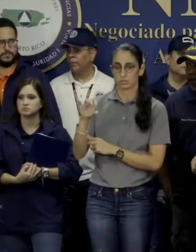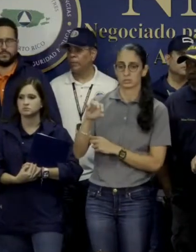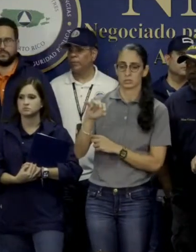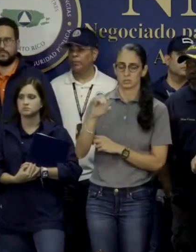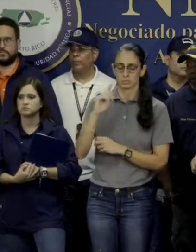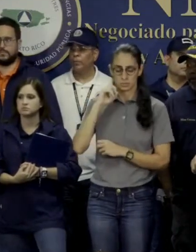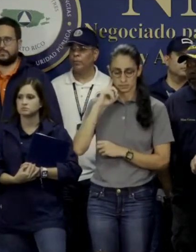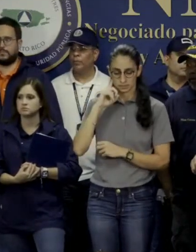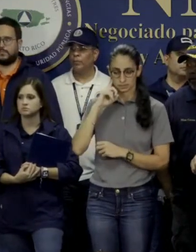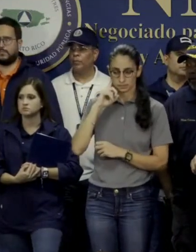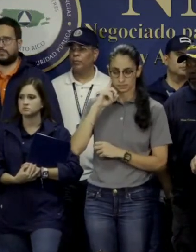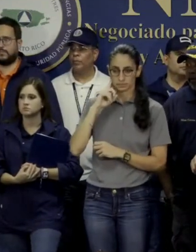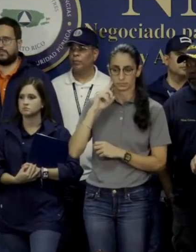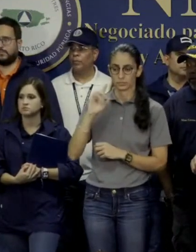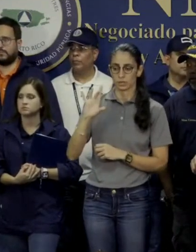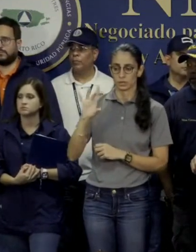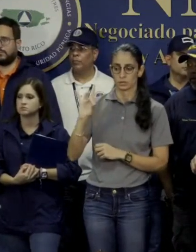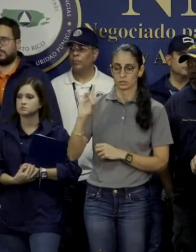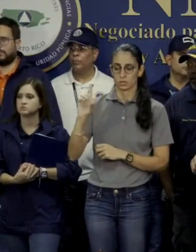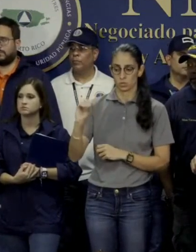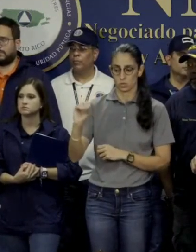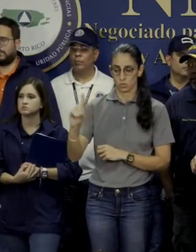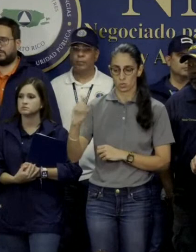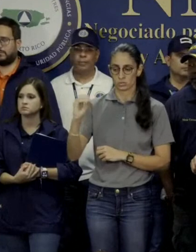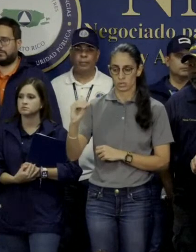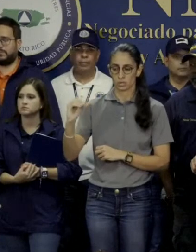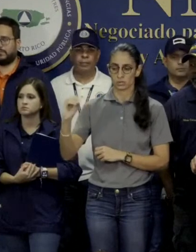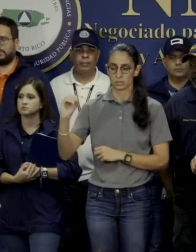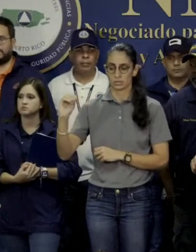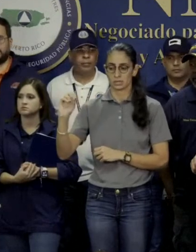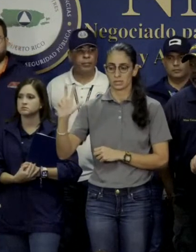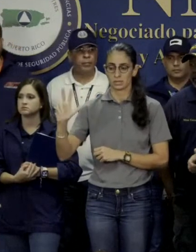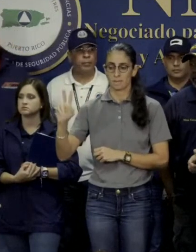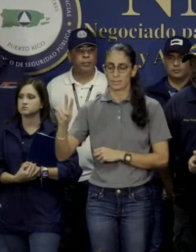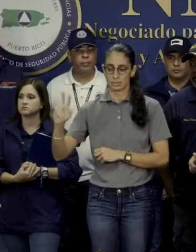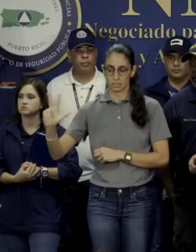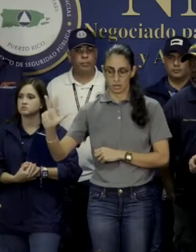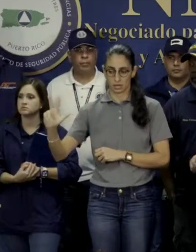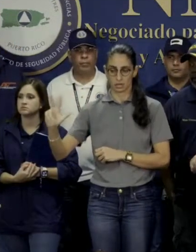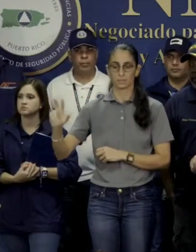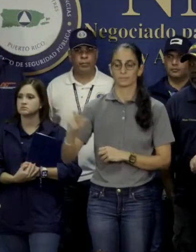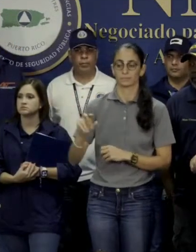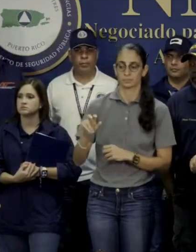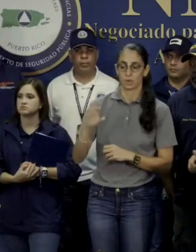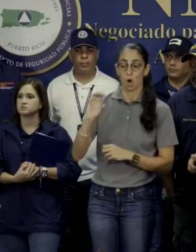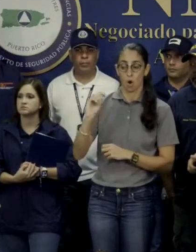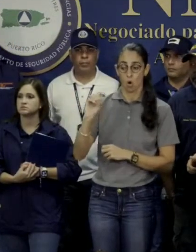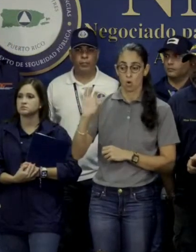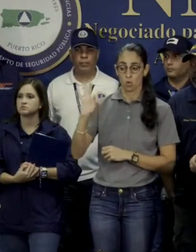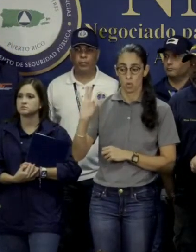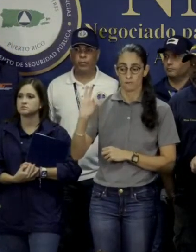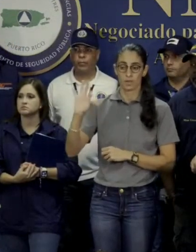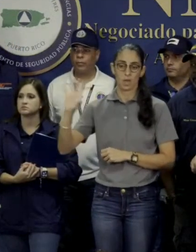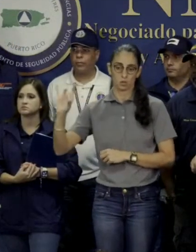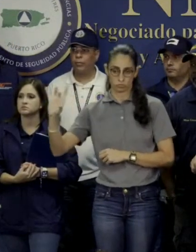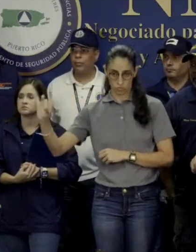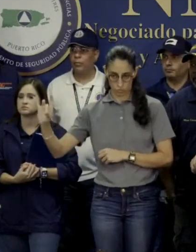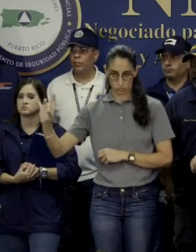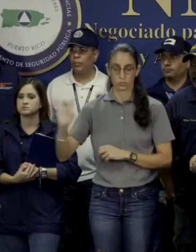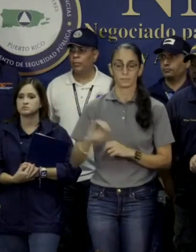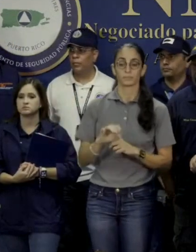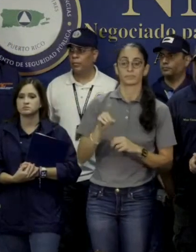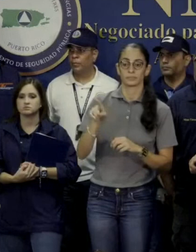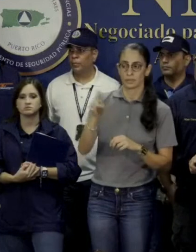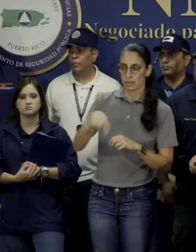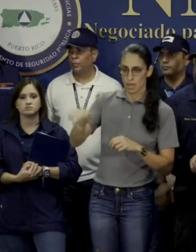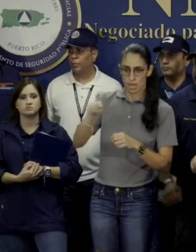1-800-981-0023, pero también el 988. Y cada vez que uno de los refugios abría sus puertas, personal